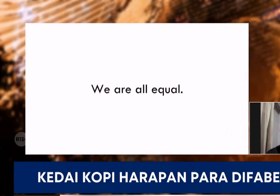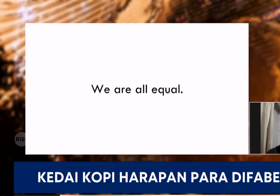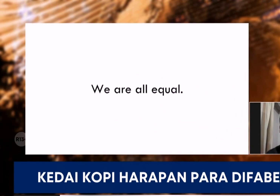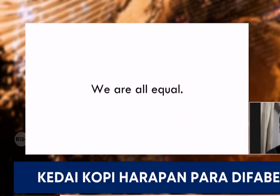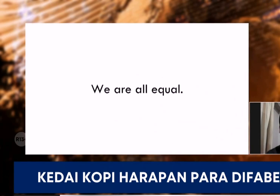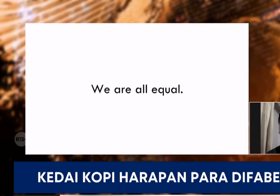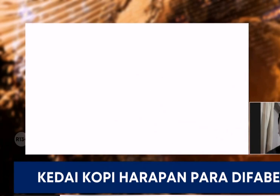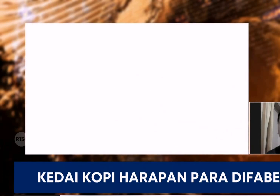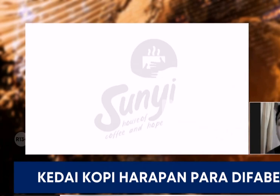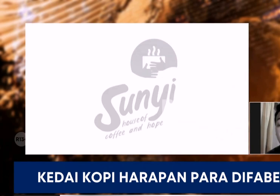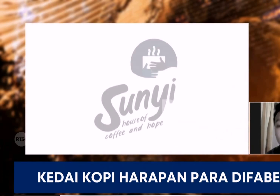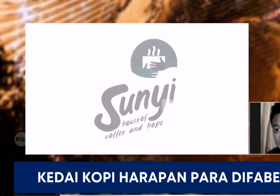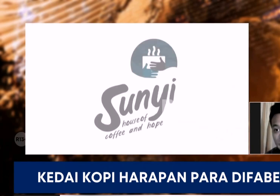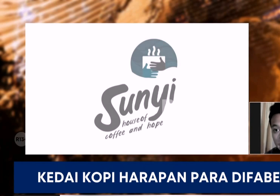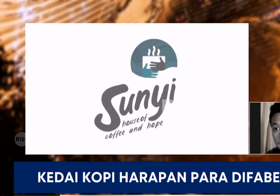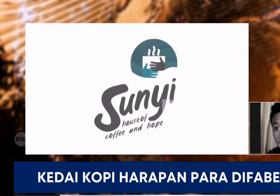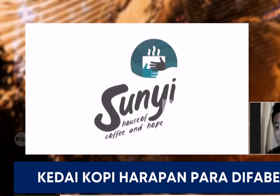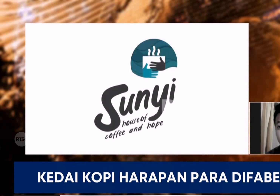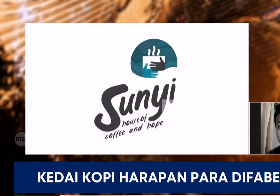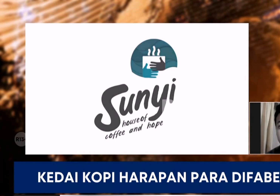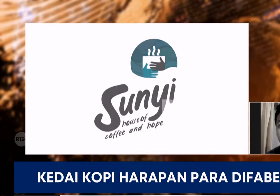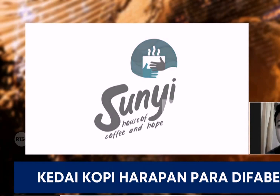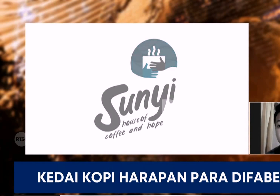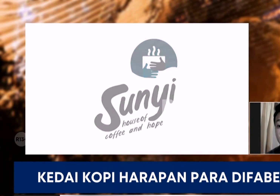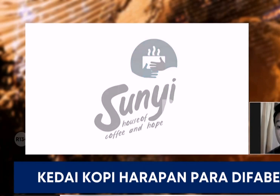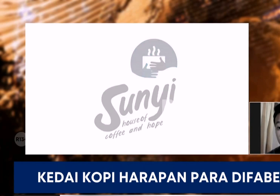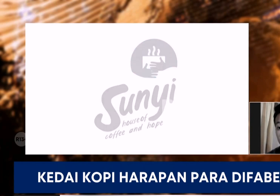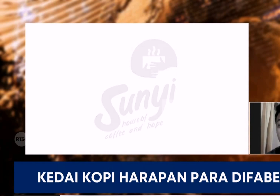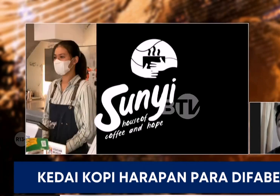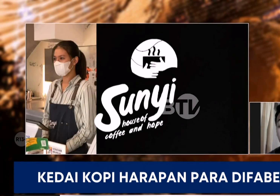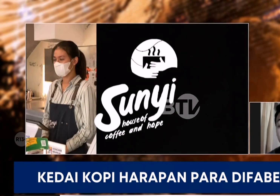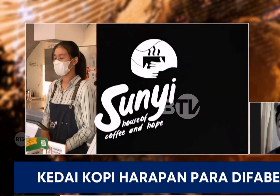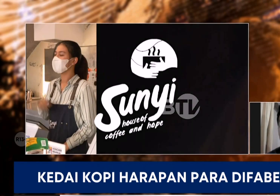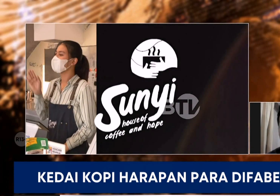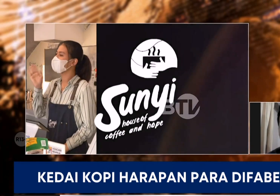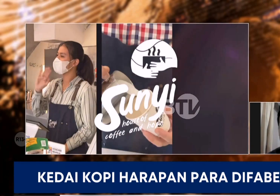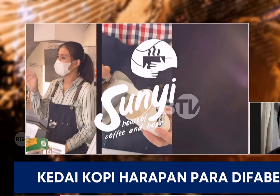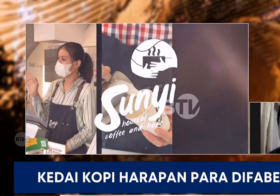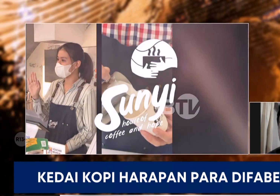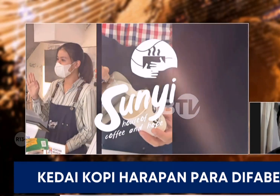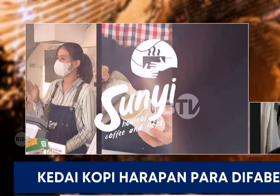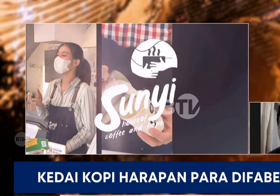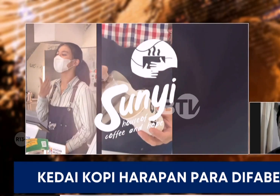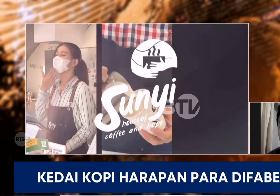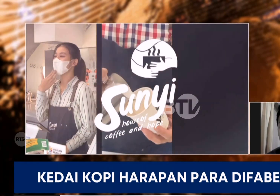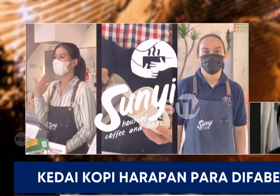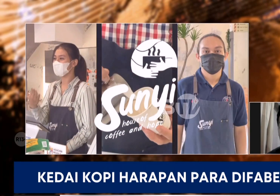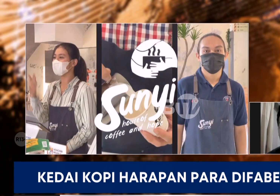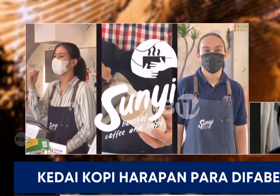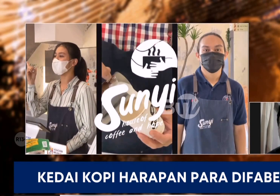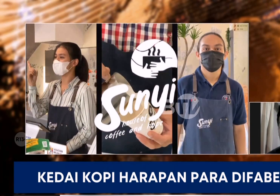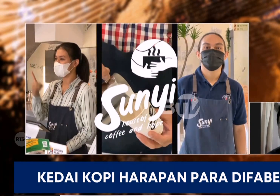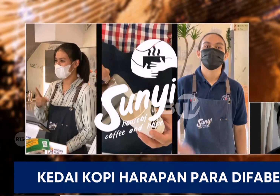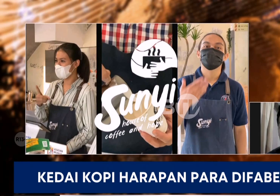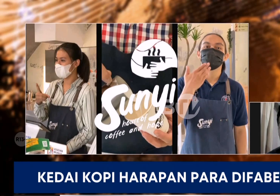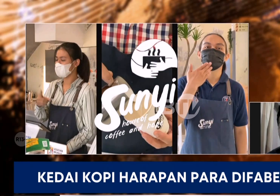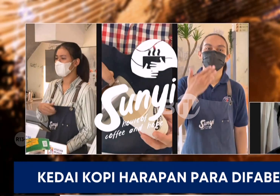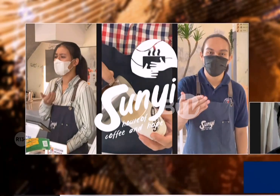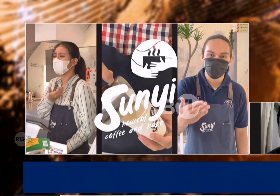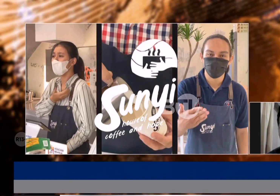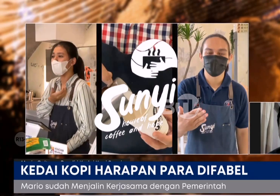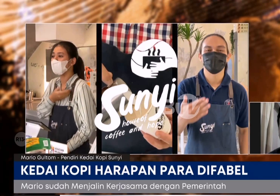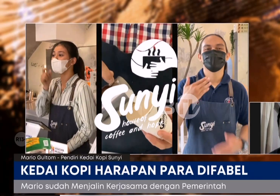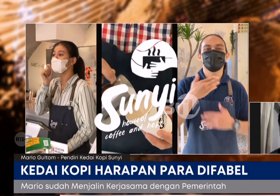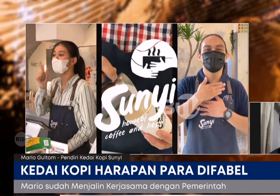bisa kita sebagai masyarakat berperan aktif lah. Mungkin cara saya dengan adanya Cafe Sunyi ini. Oke, artinya setiap orang tentunya